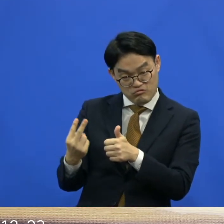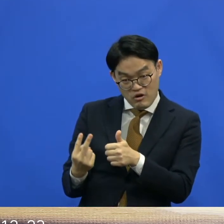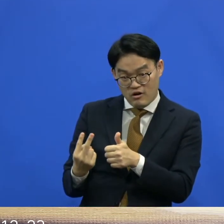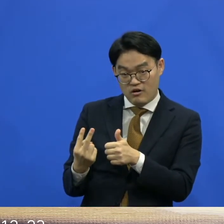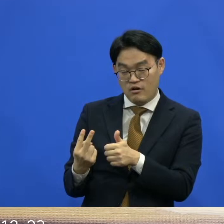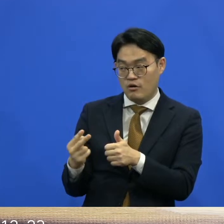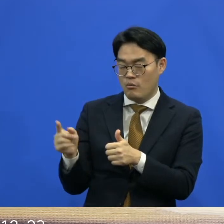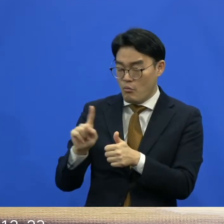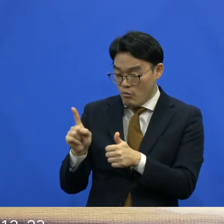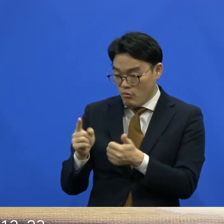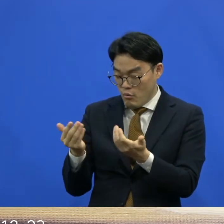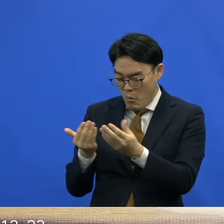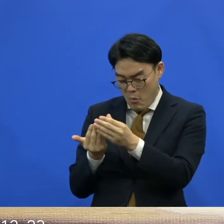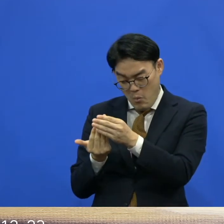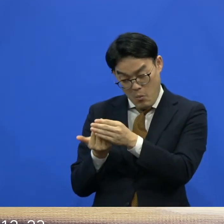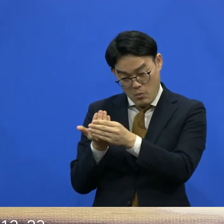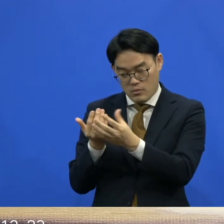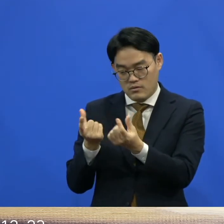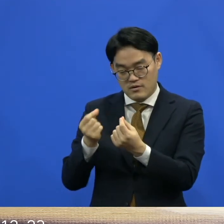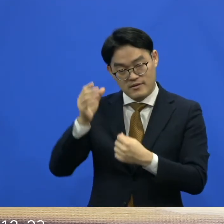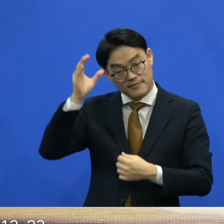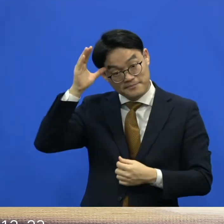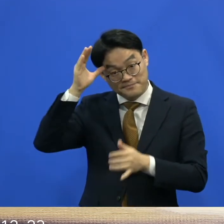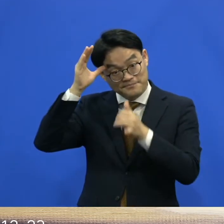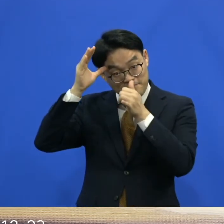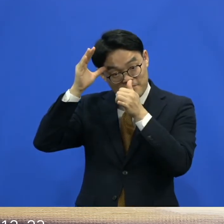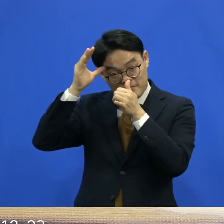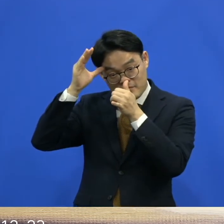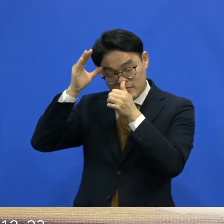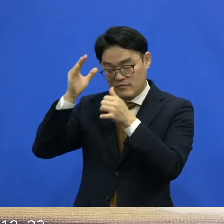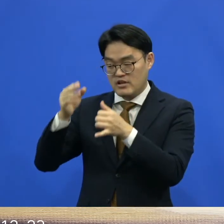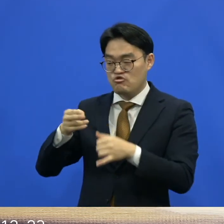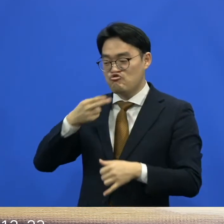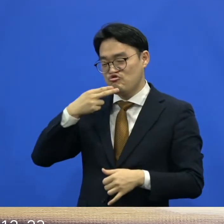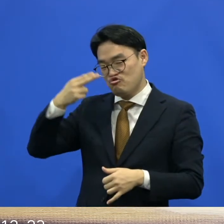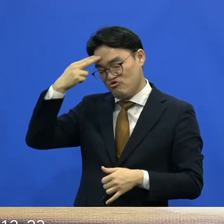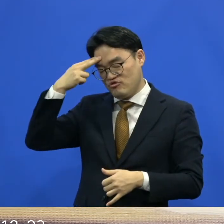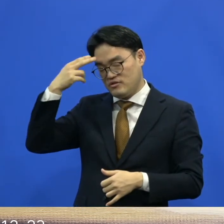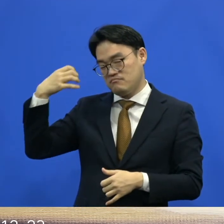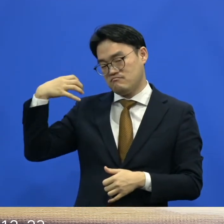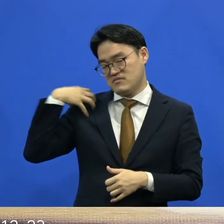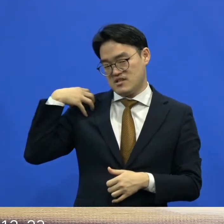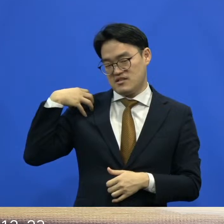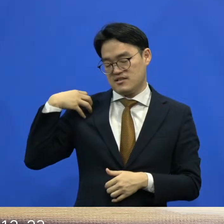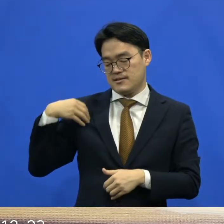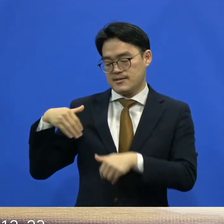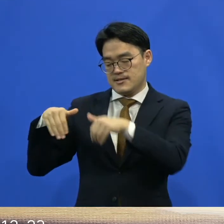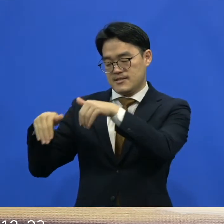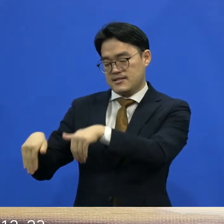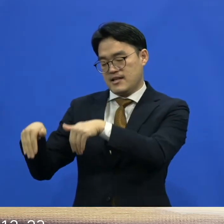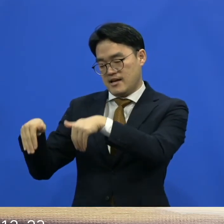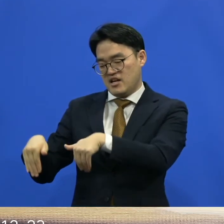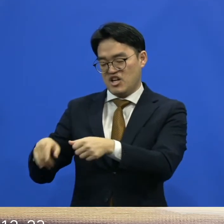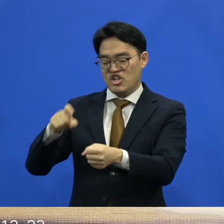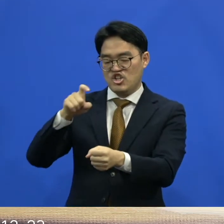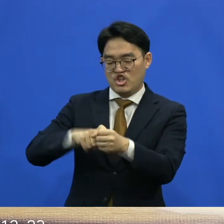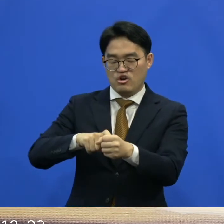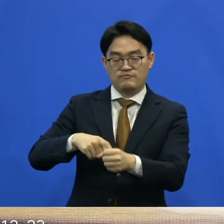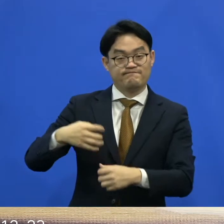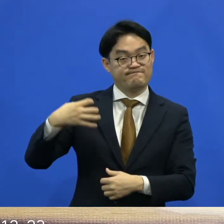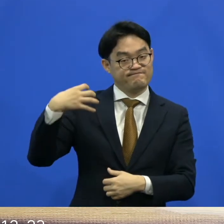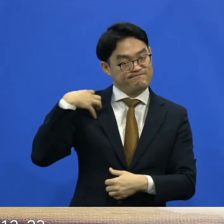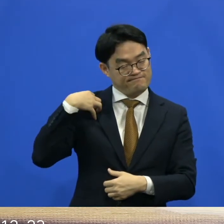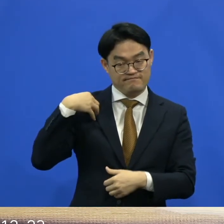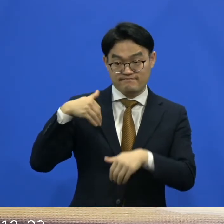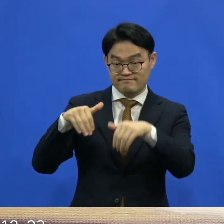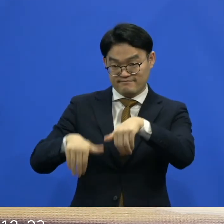그들은 술 맡은 관원장과 떡 굽는 관원장, 왕의 최측근들이었습니다. 그런데 그들이 범죄하여